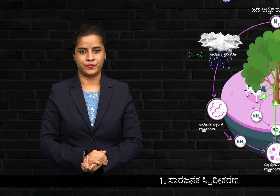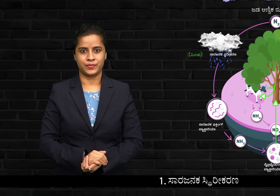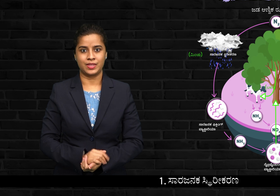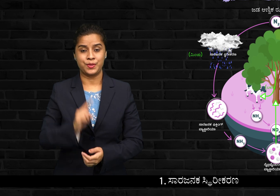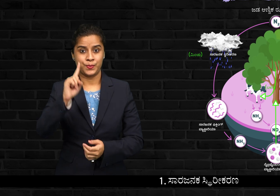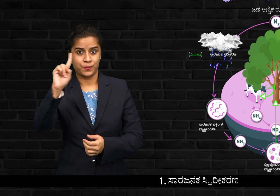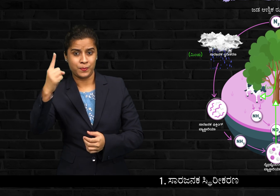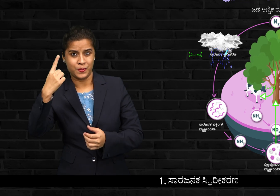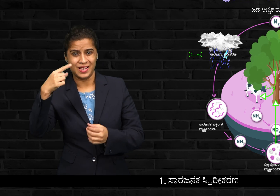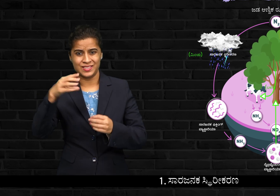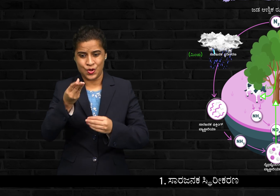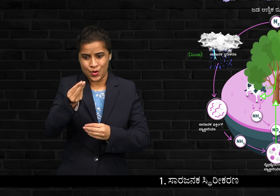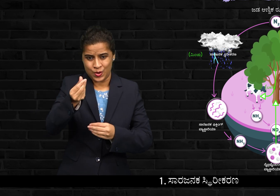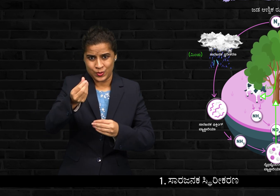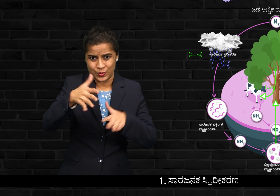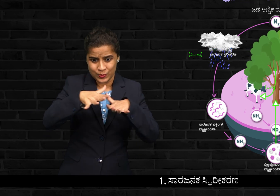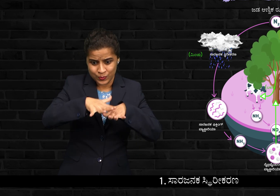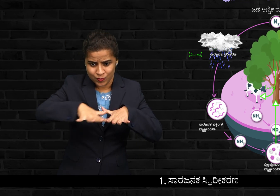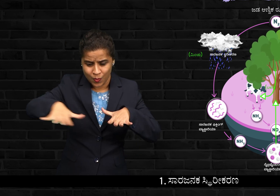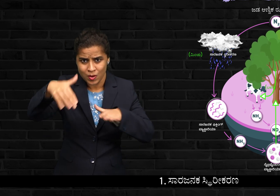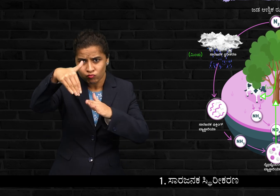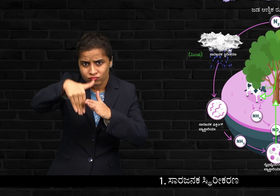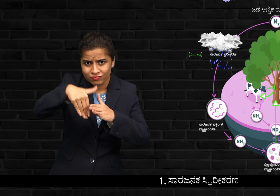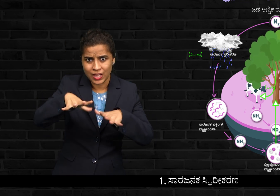1. ಸಾರಜನಕ ಸ್ಥಿರೀಕರಣ.